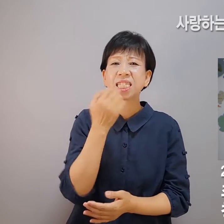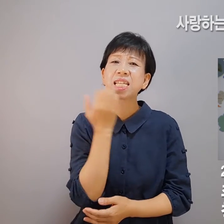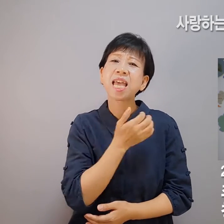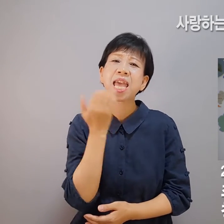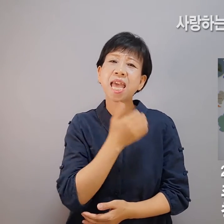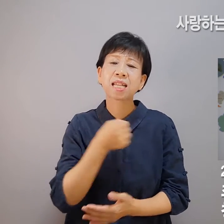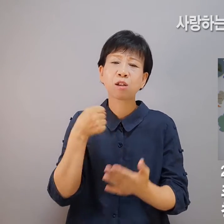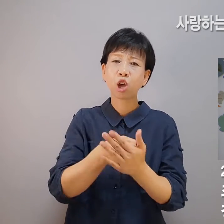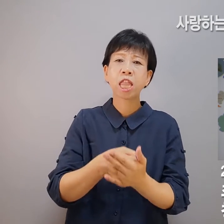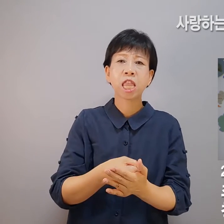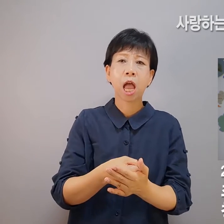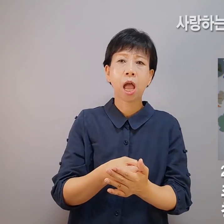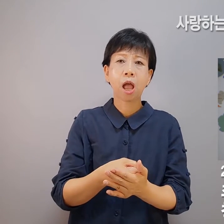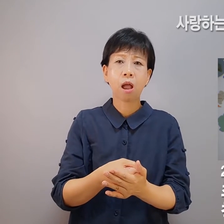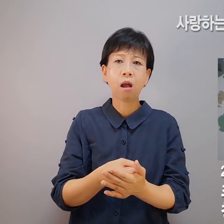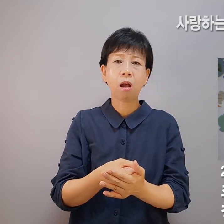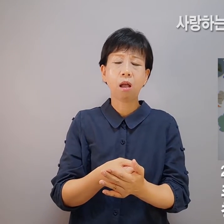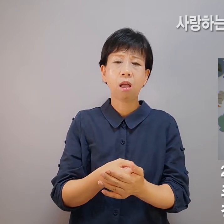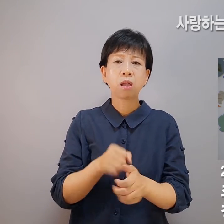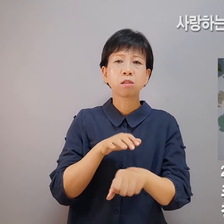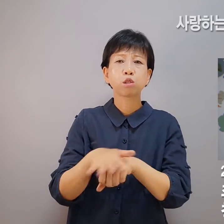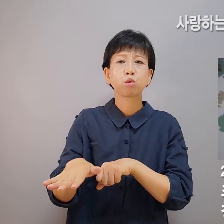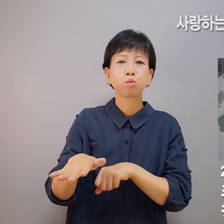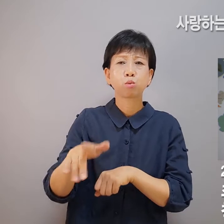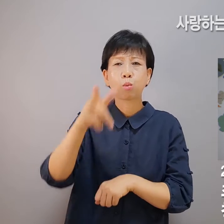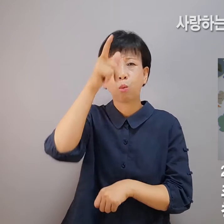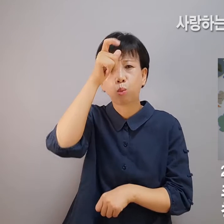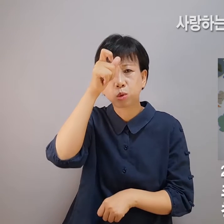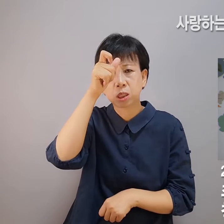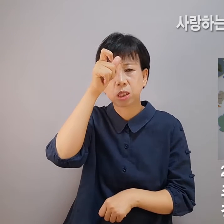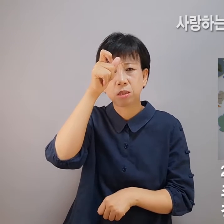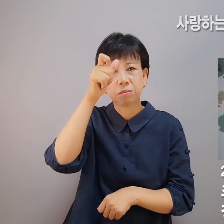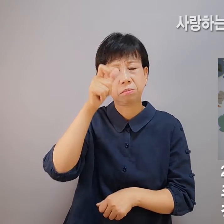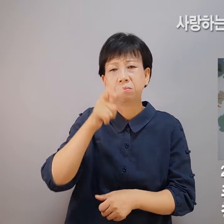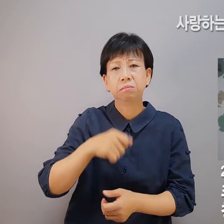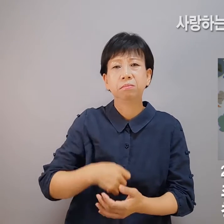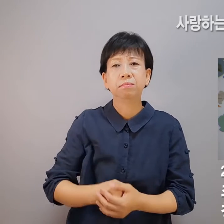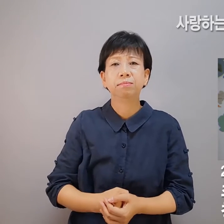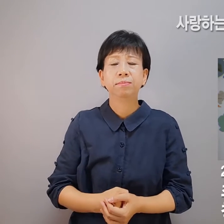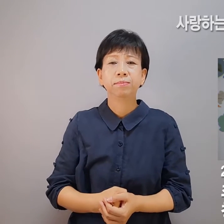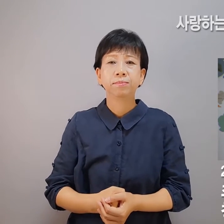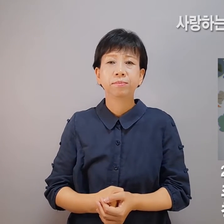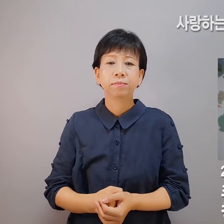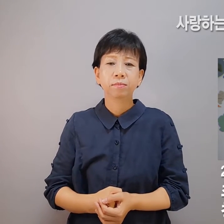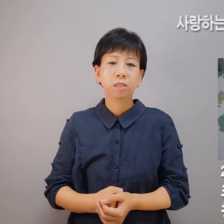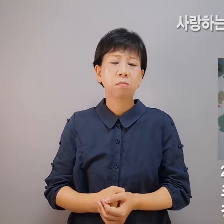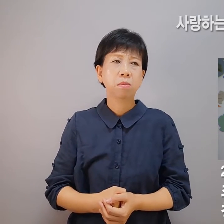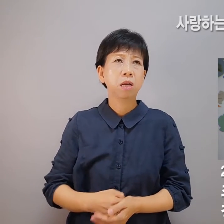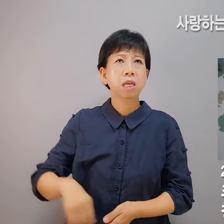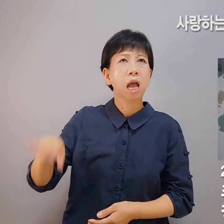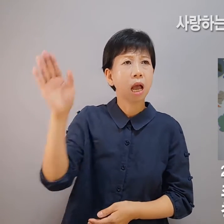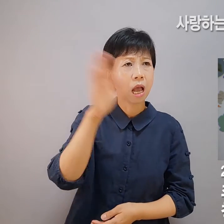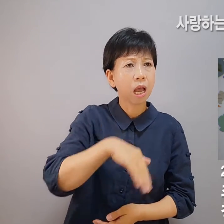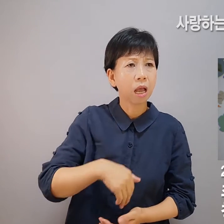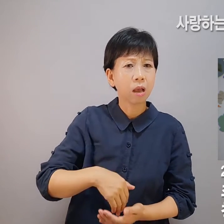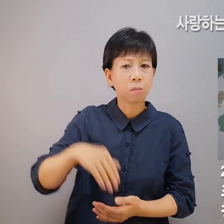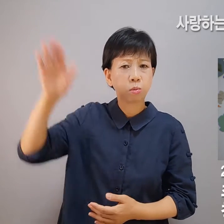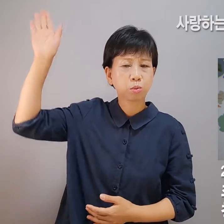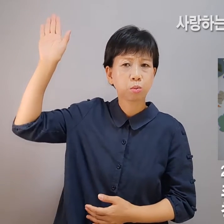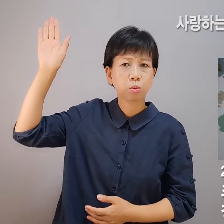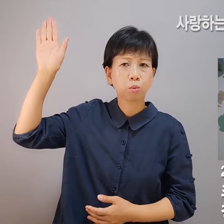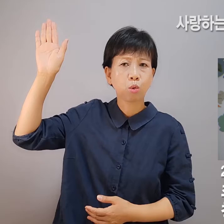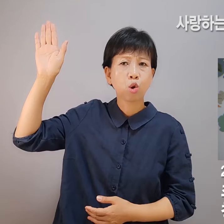이제는 좀 우리 세상도 좀 많이 바뀌고 또 여름이기도 한데 좀 편하게 입지요. 근데 이제 어떤 한 분이 딱 손 들고 우리